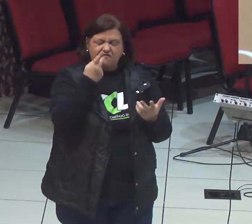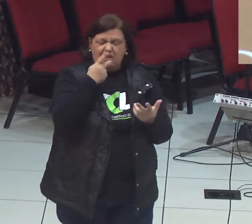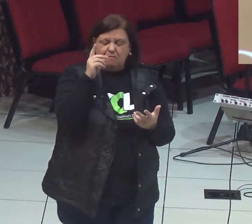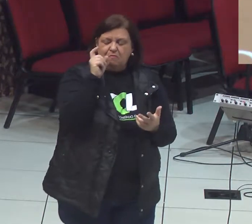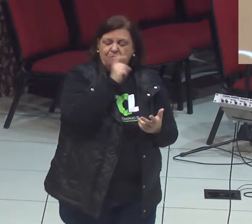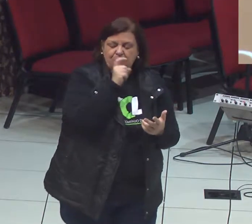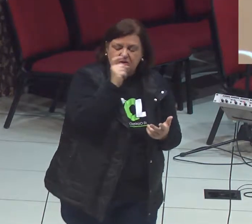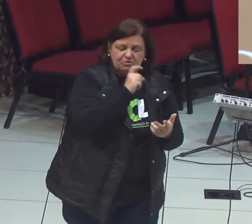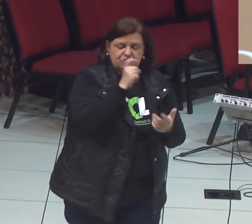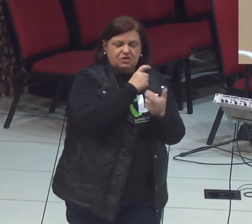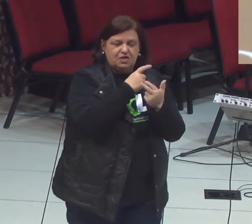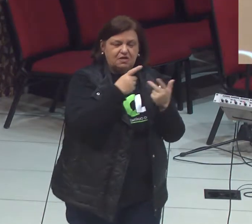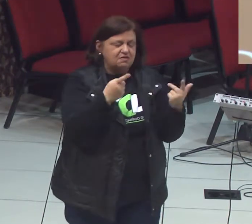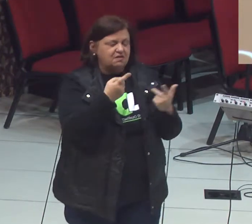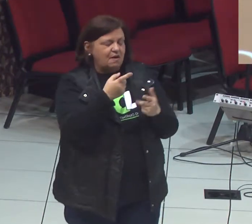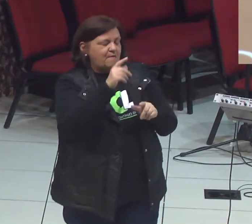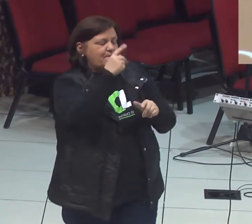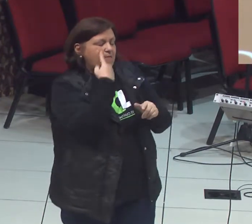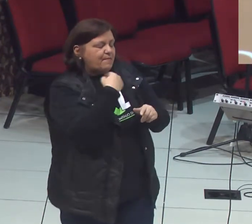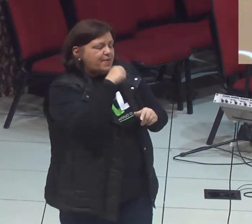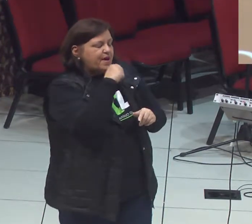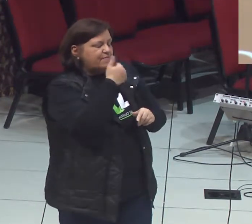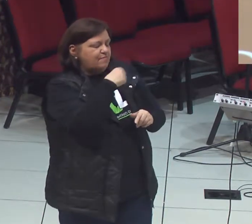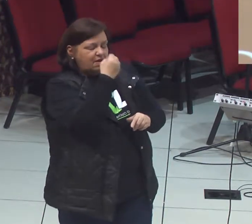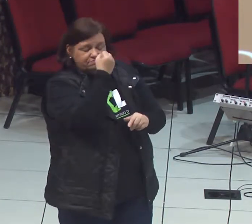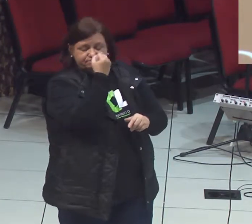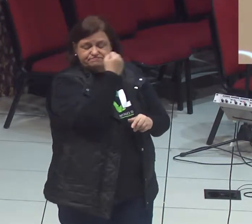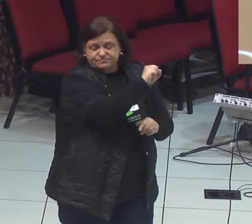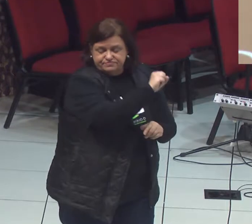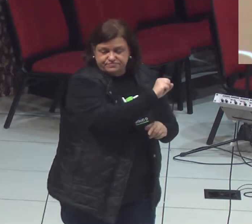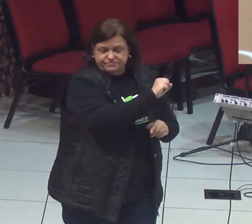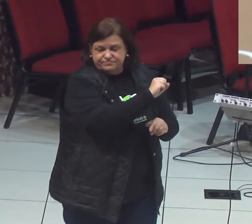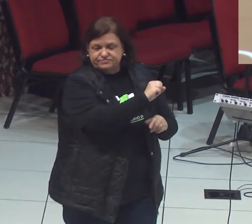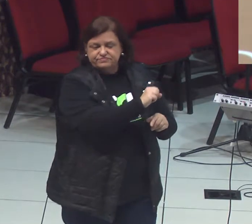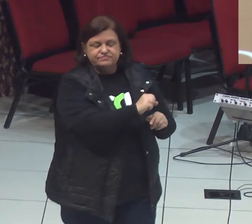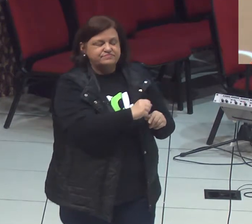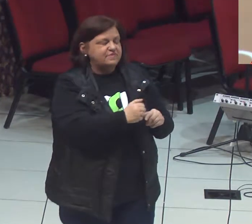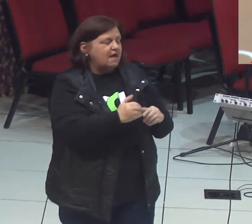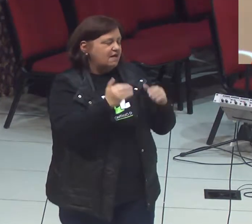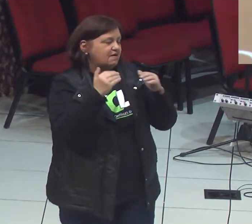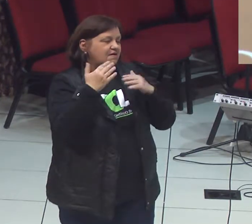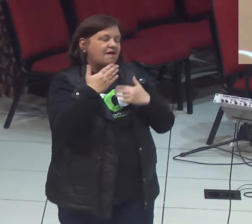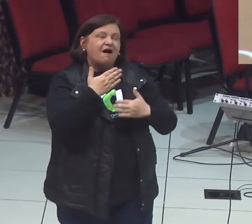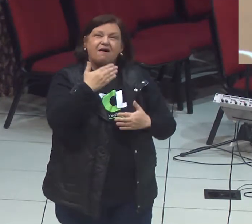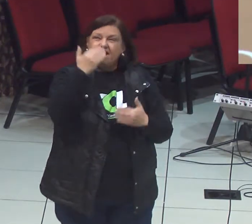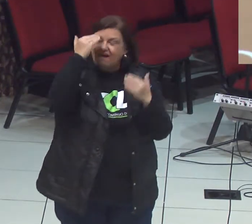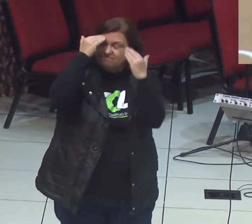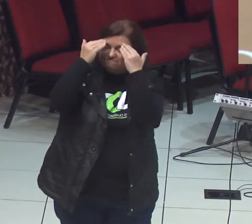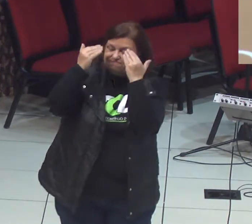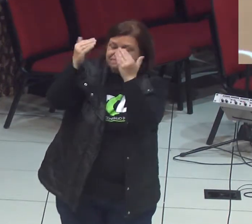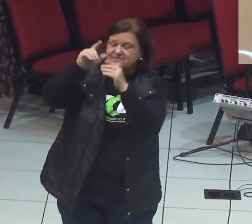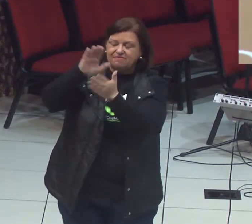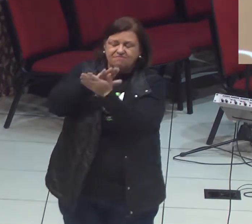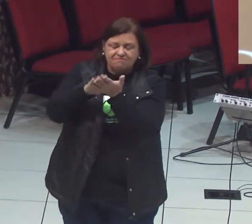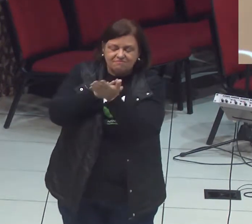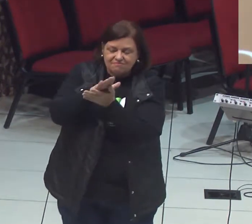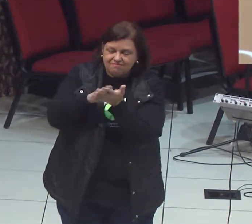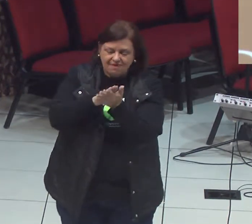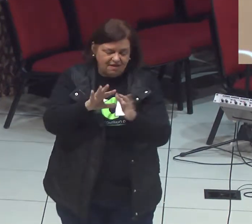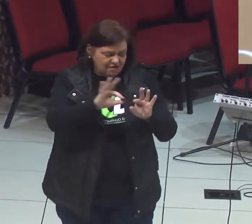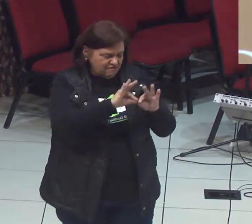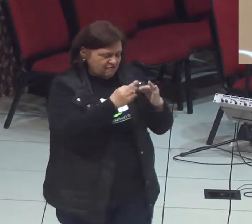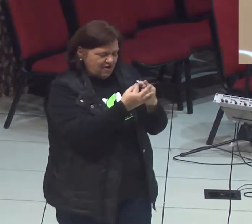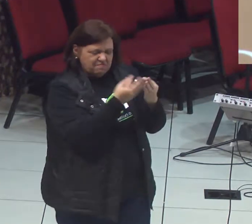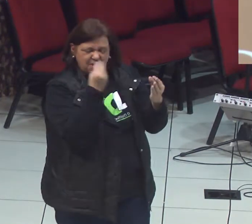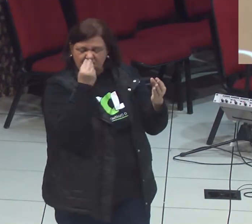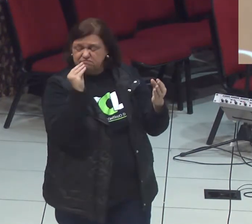blasfemos, desobedientes aos pais, ingratos, ímpios. Verso 3, sem amor pela família, olha só,